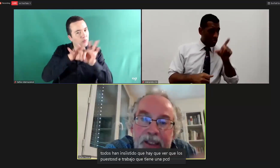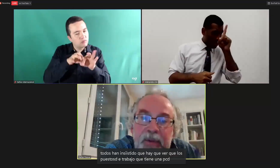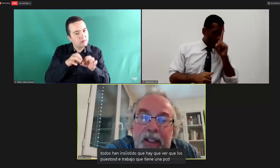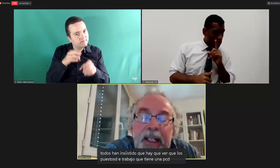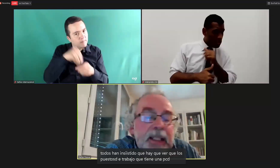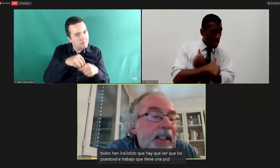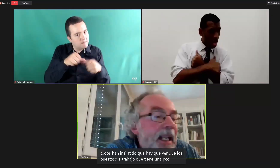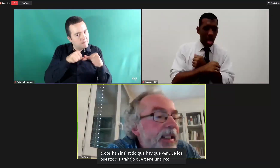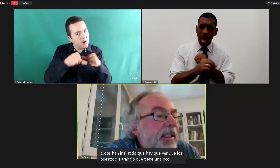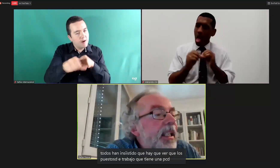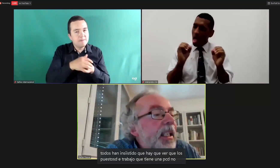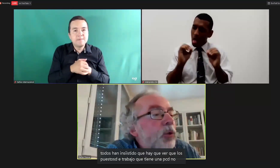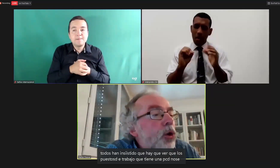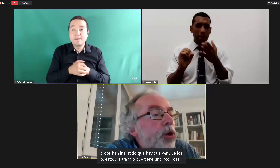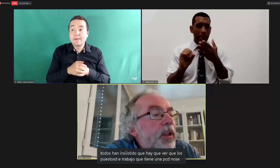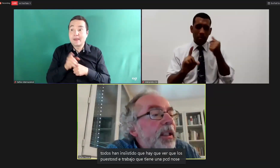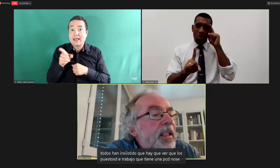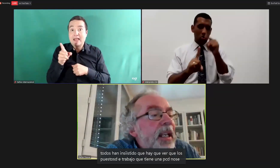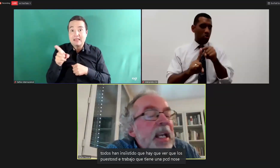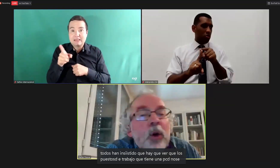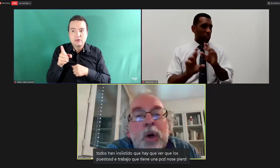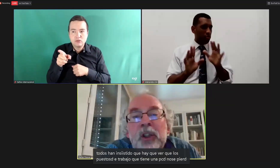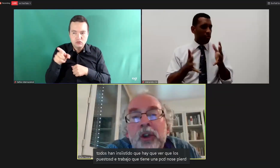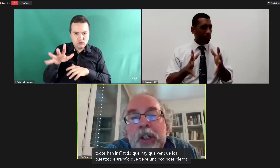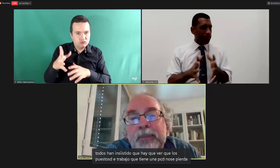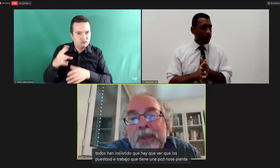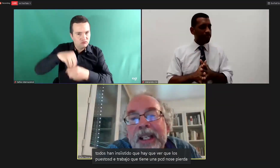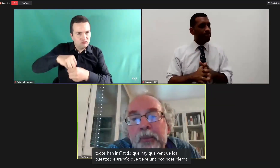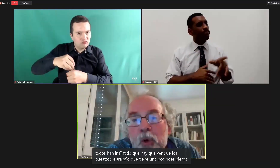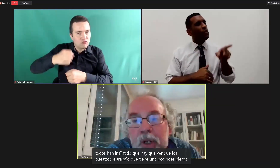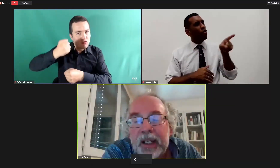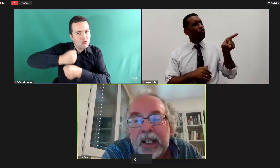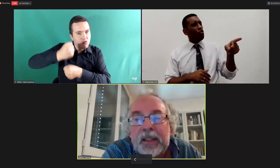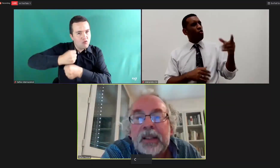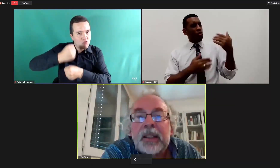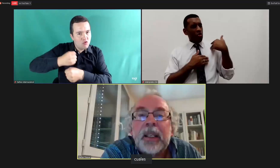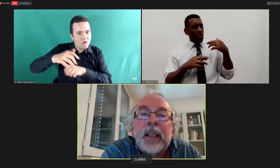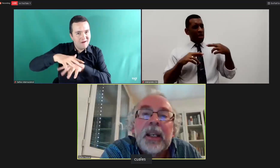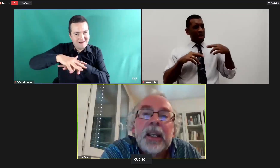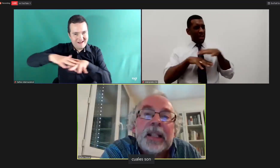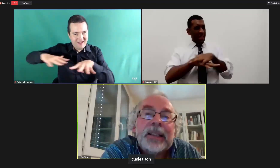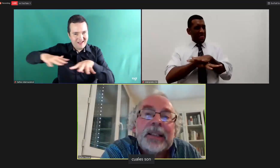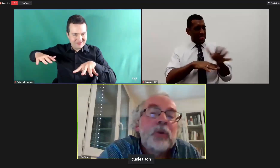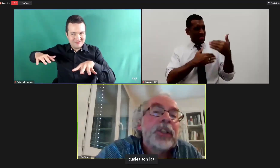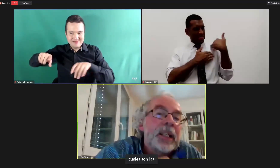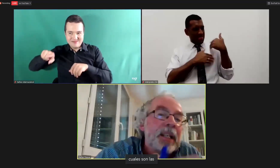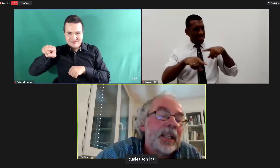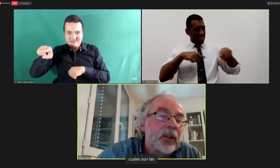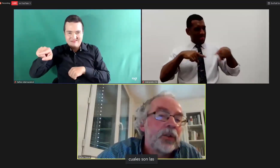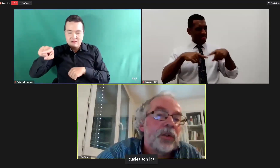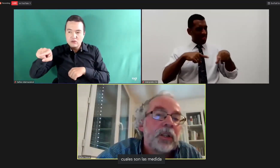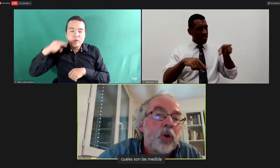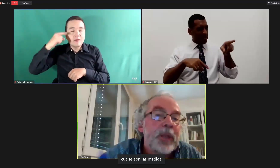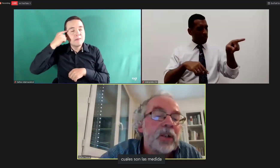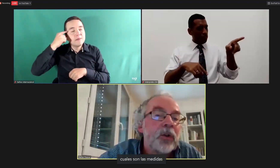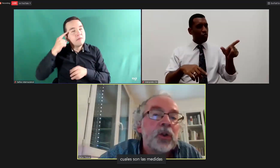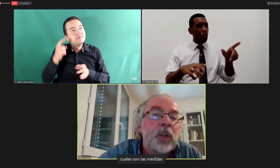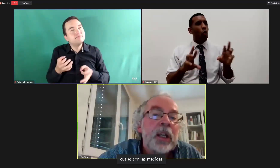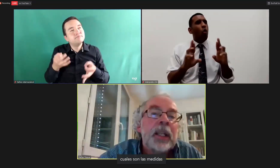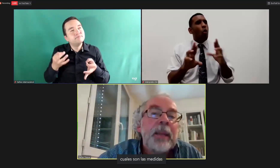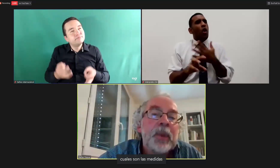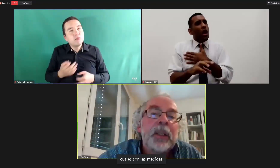desde la perspectiva de la red que tú coordinas, ¿cuáles son las medidas públicas que a ti te gustaría que los